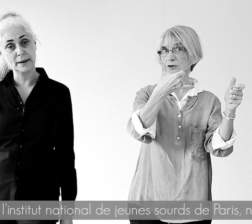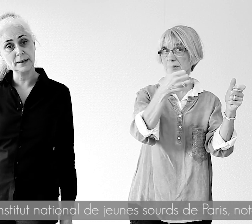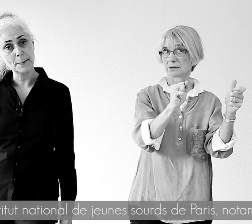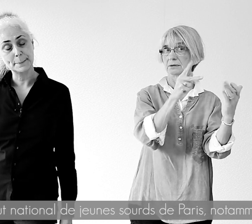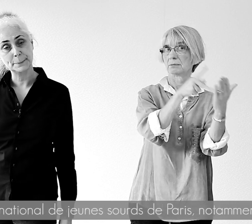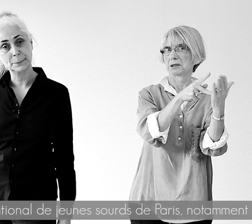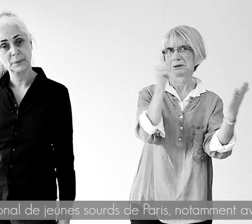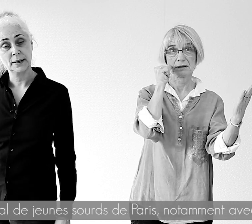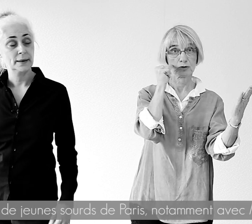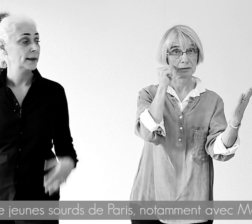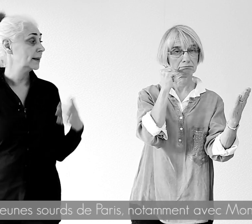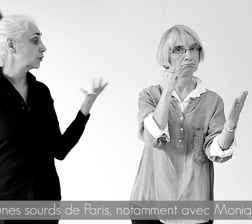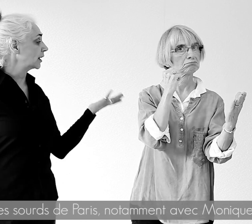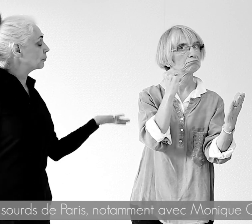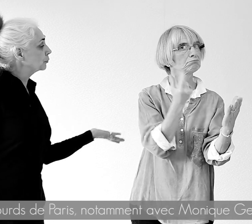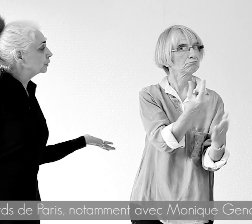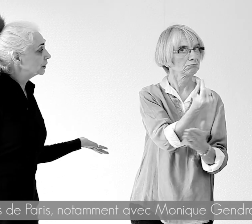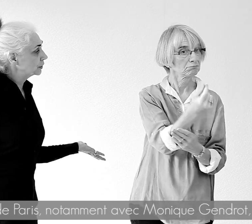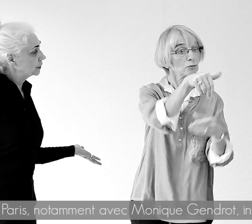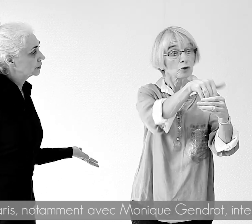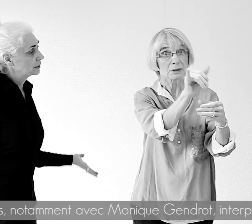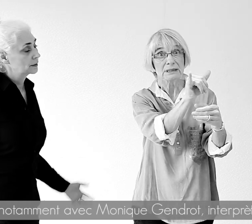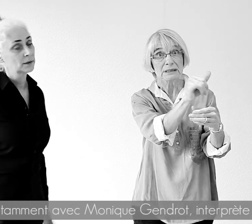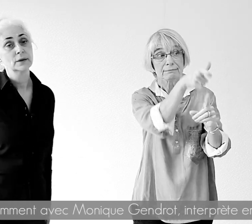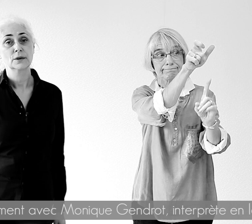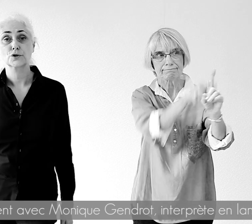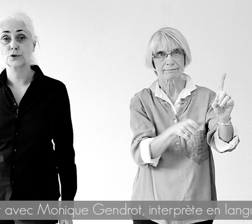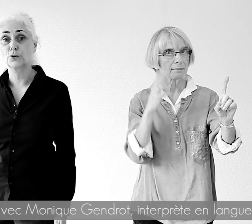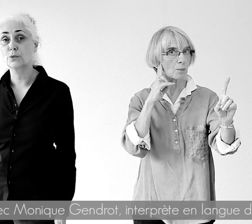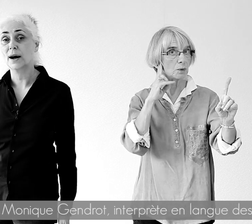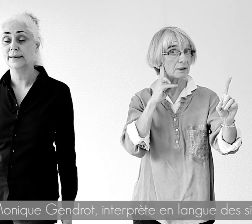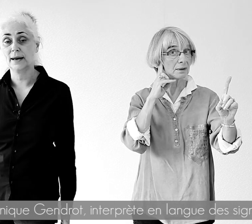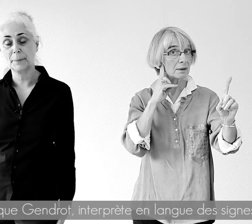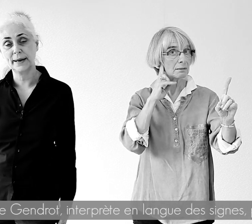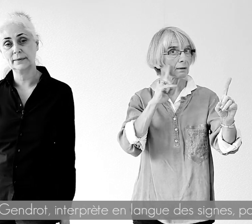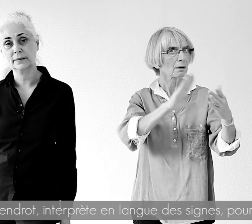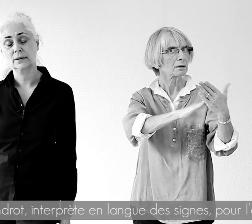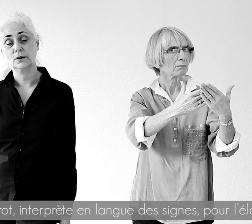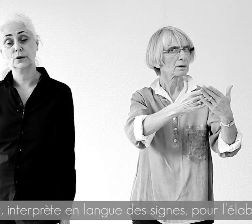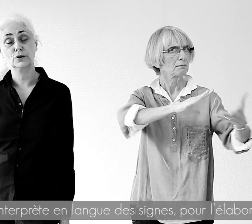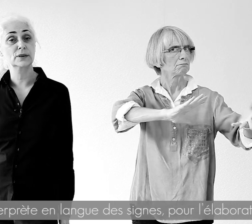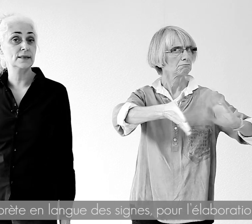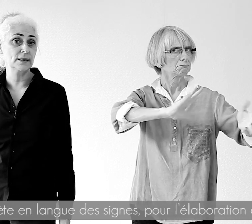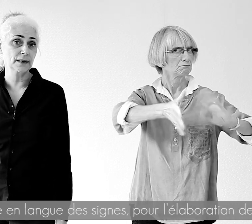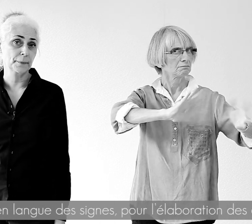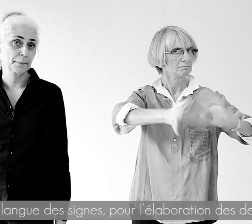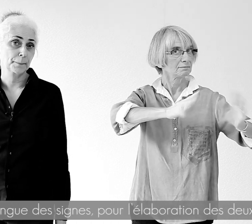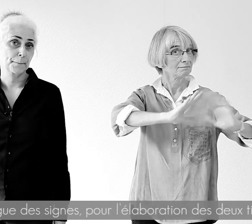Paris, et notamment Monique Gendreau, interprète en langue des signes.